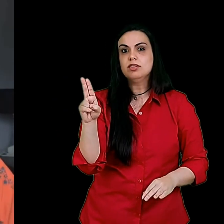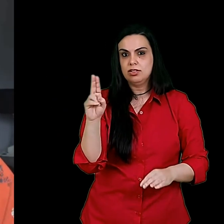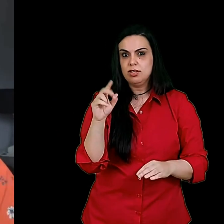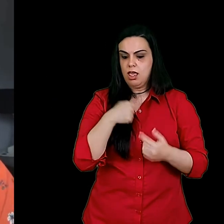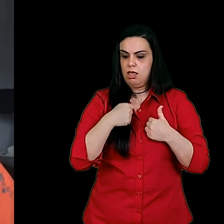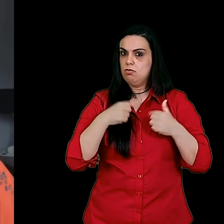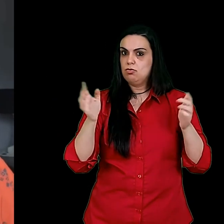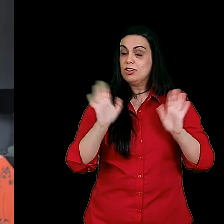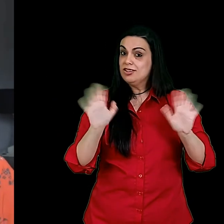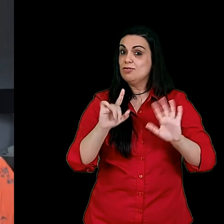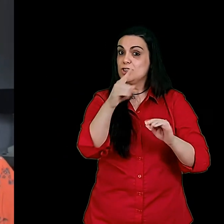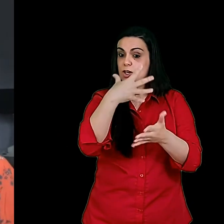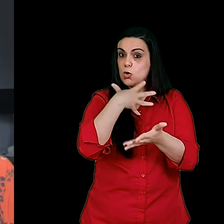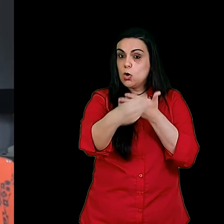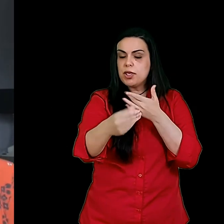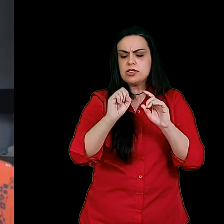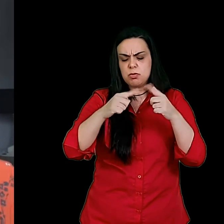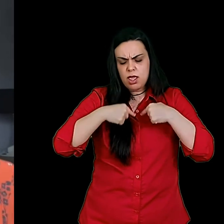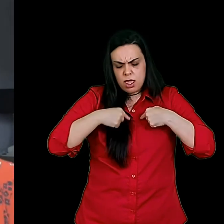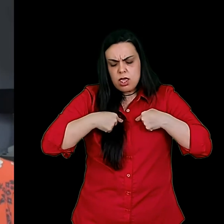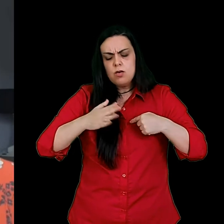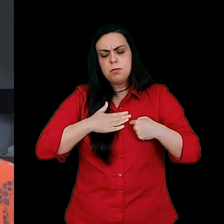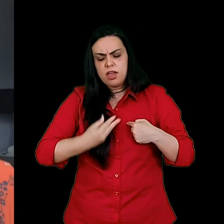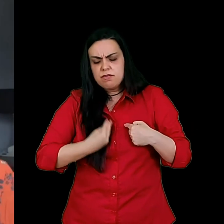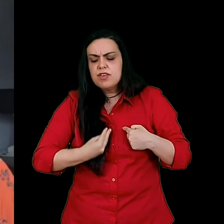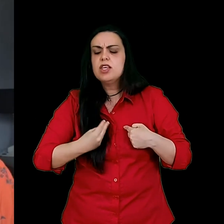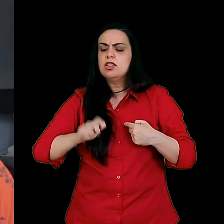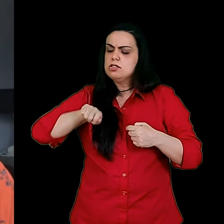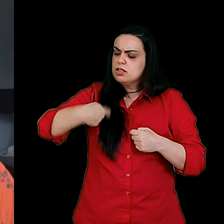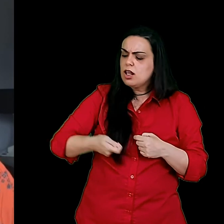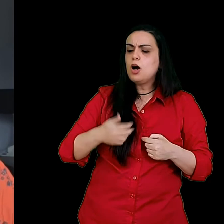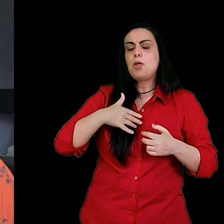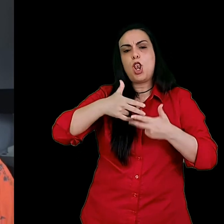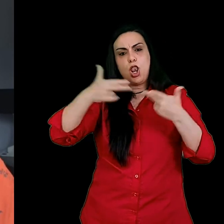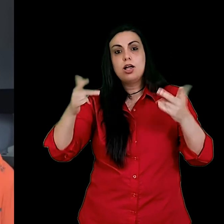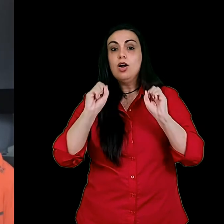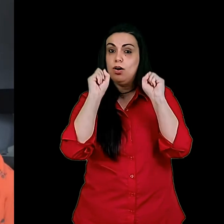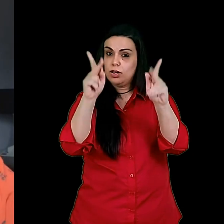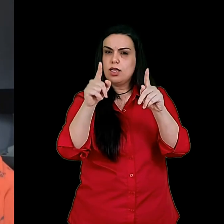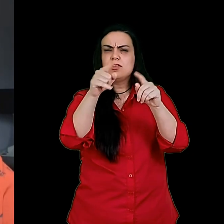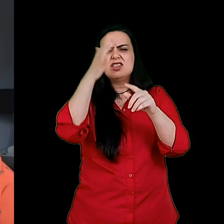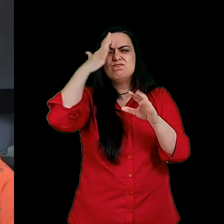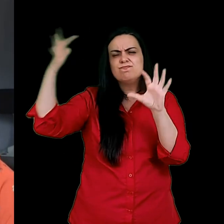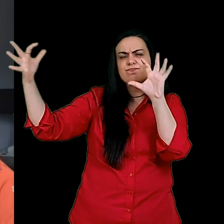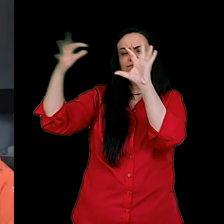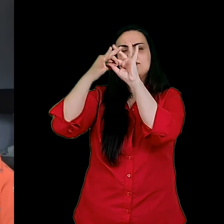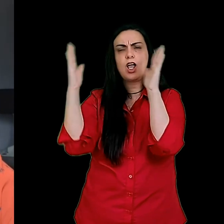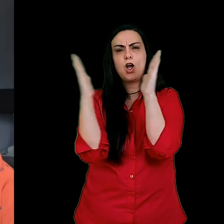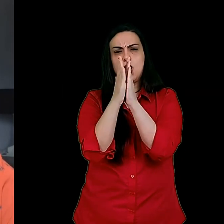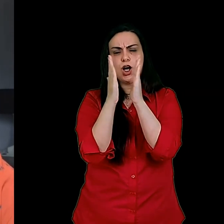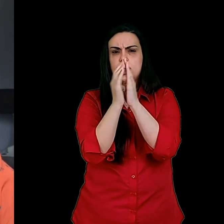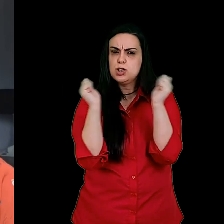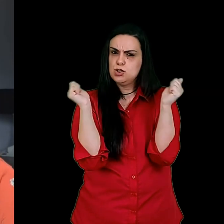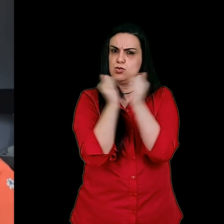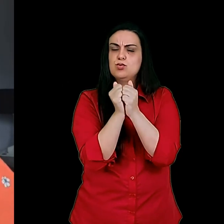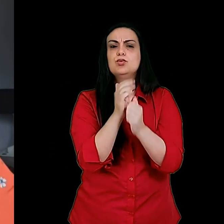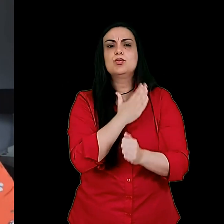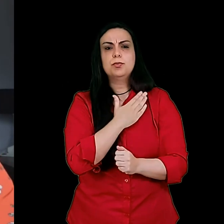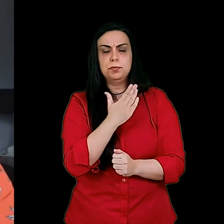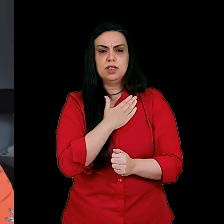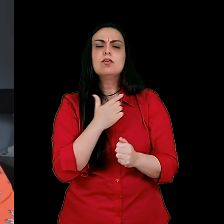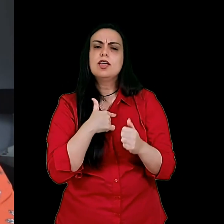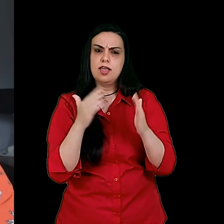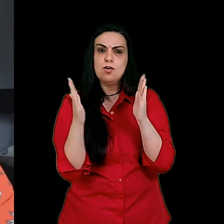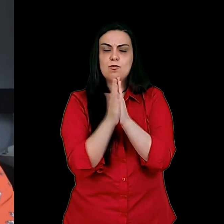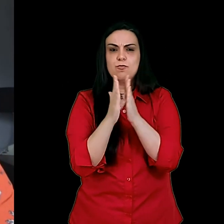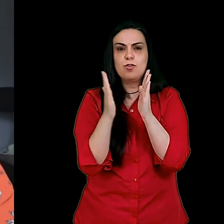mim. Então, onde quer que você esteja, eleve o seu pensamento a Deus aí agora e faça essa oração comigo, tá bom? Eu